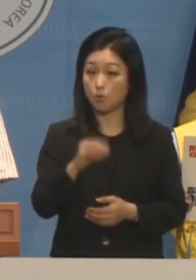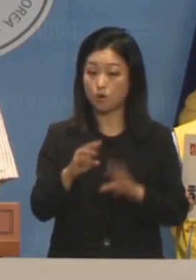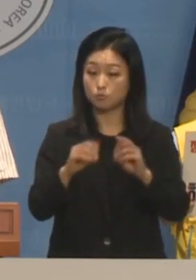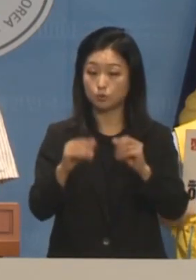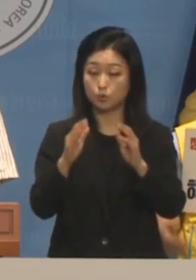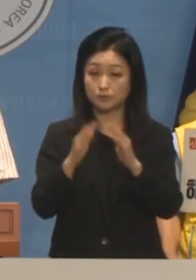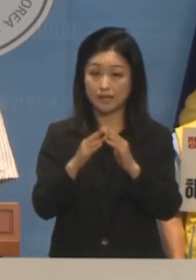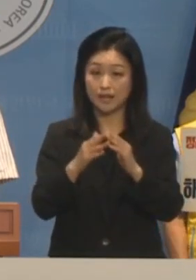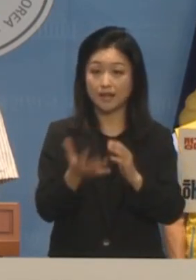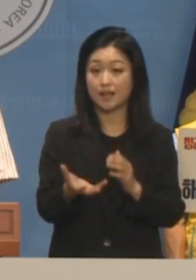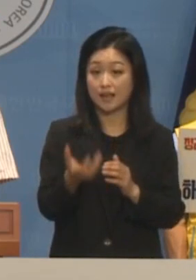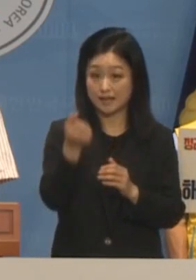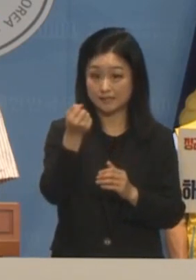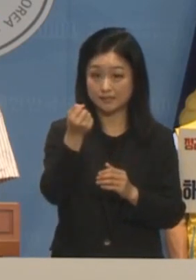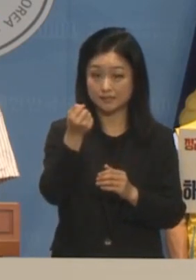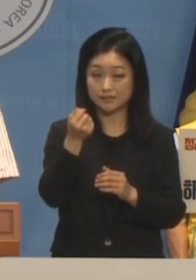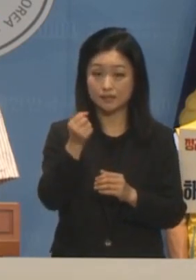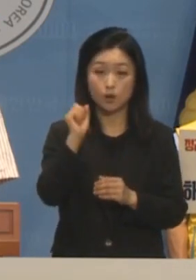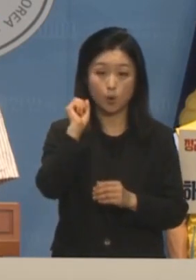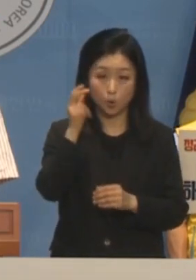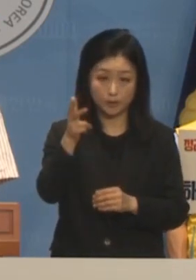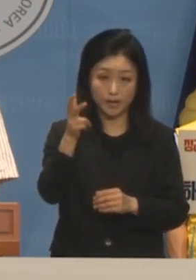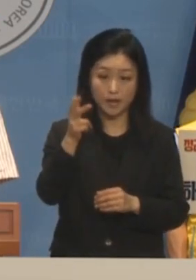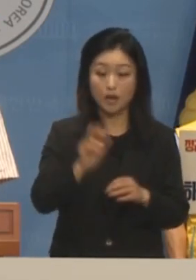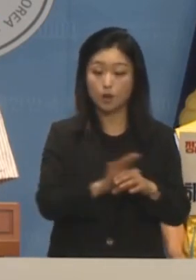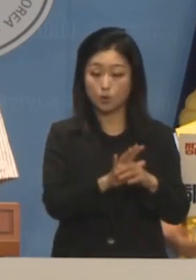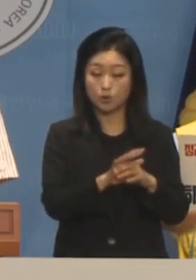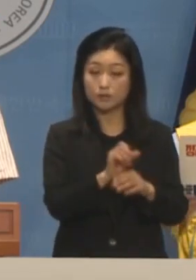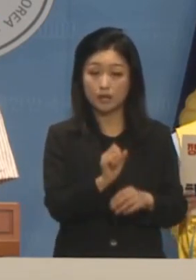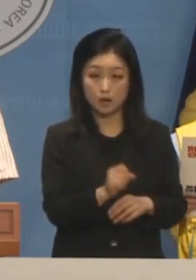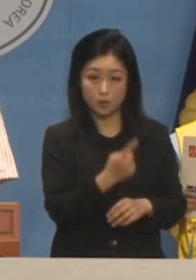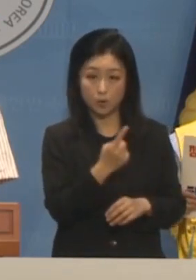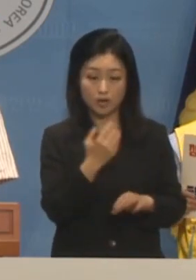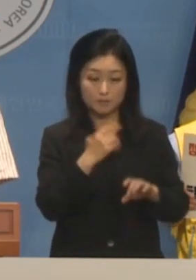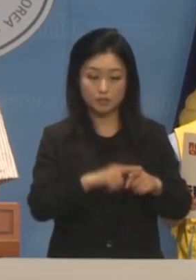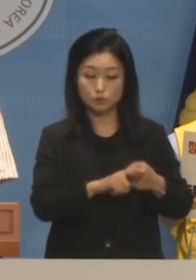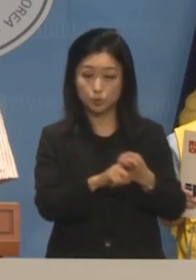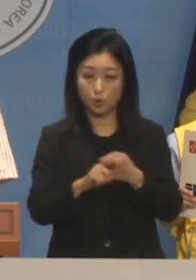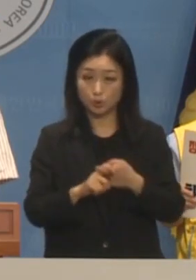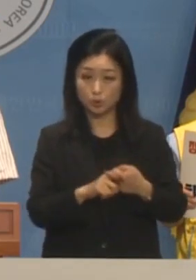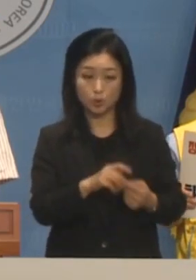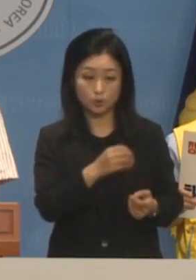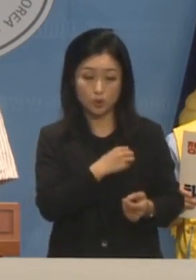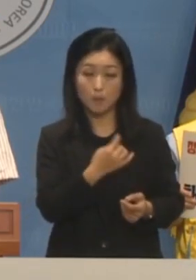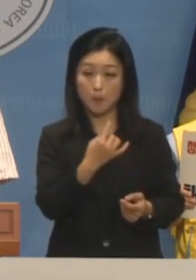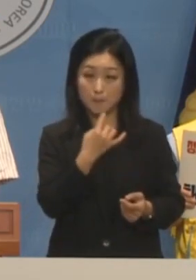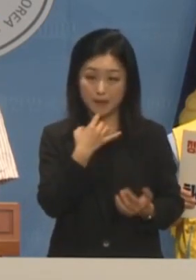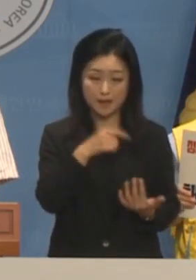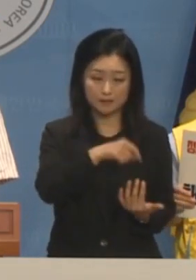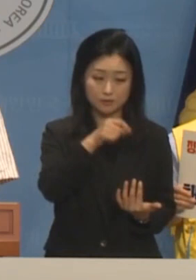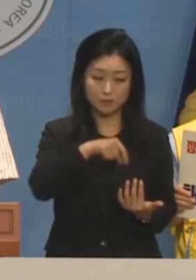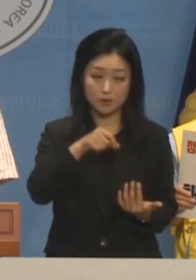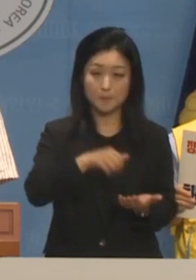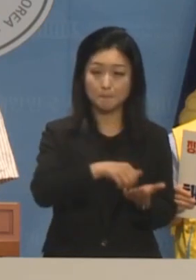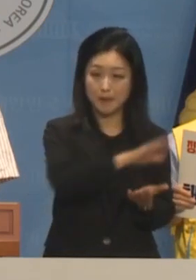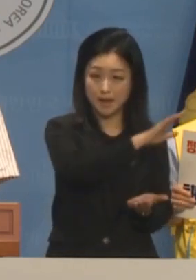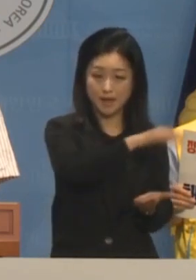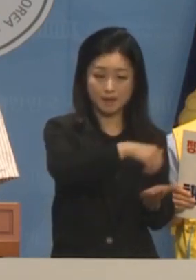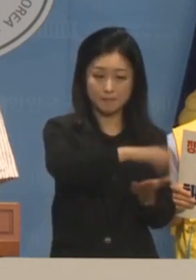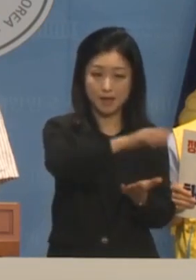부동산까지 보유한 세종호텔이 코로나를 빌미로 민주노총 조합원들만 골라 몰아낸